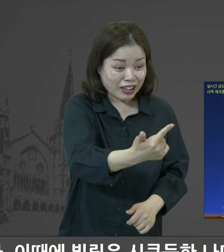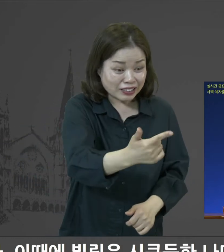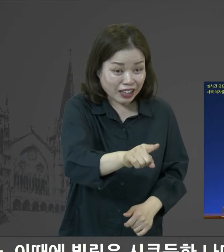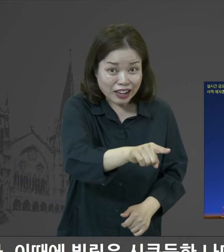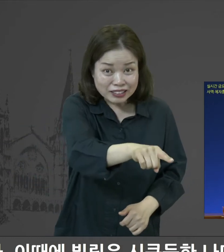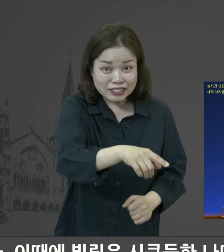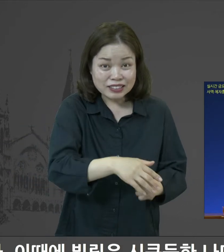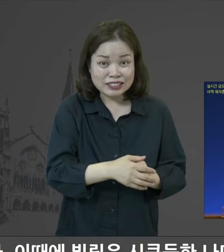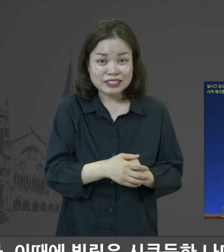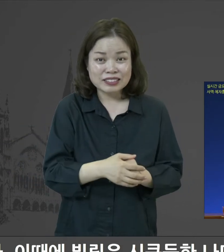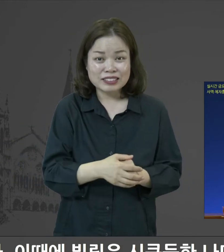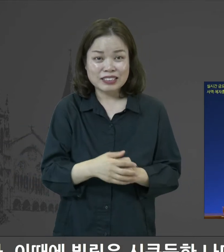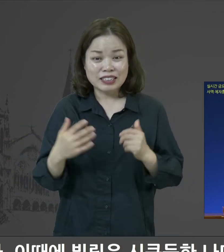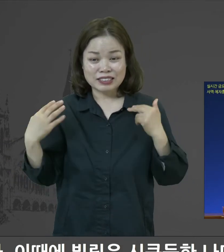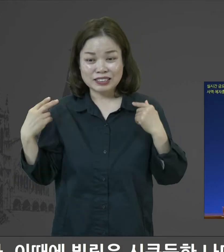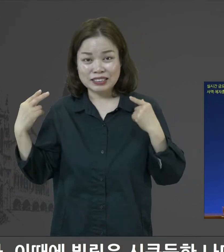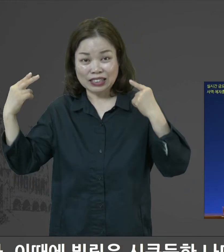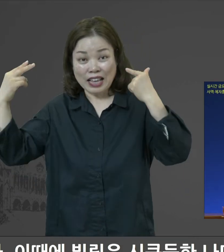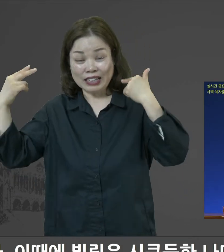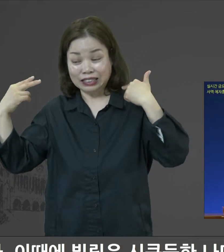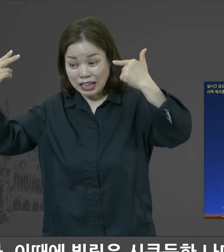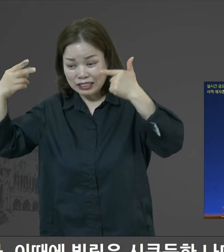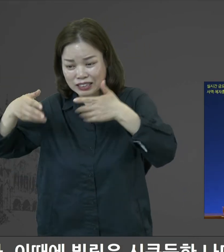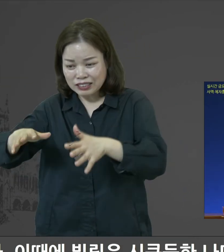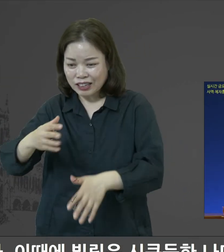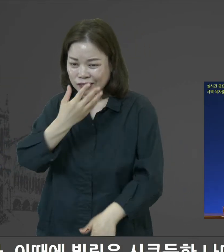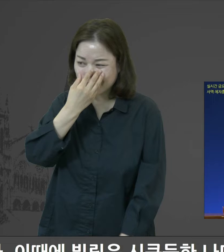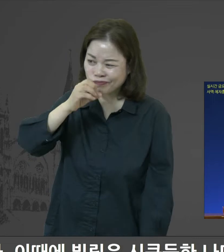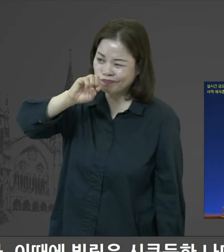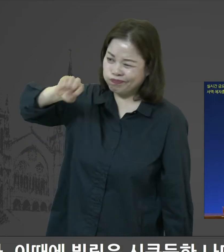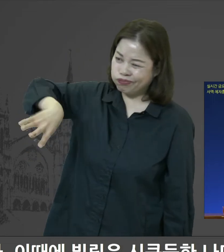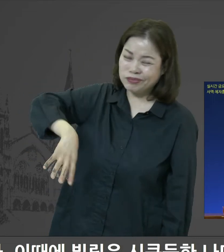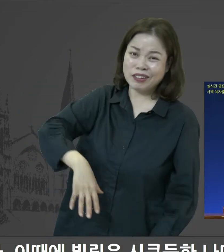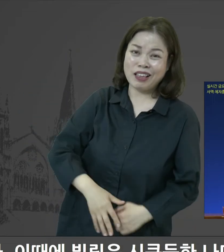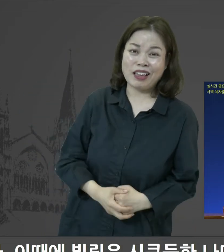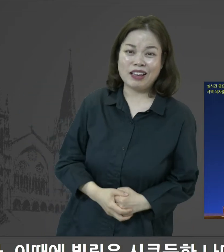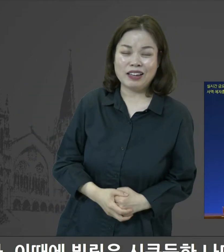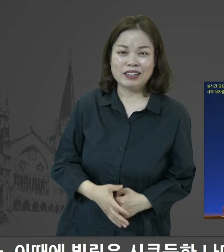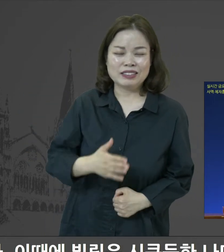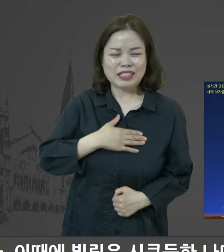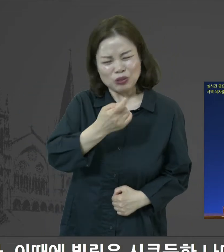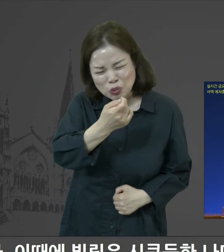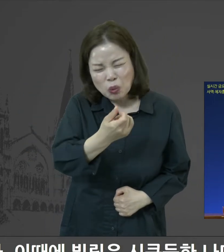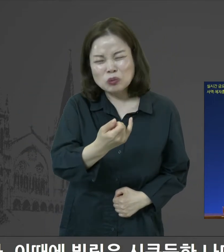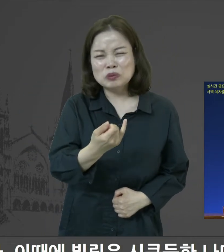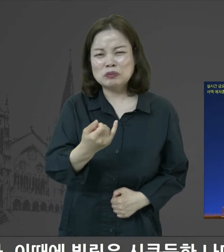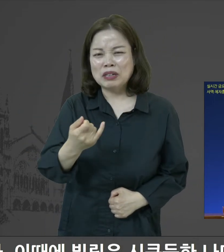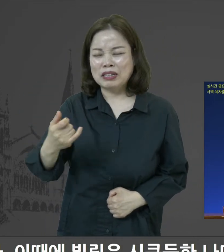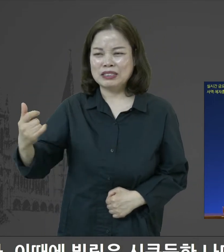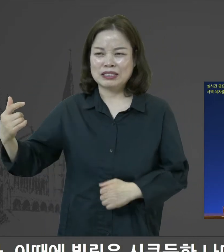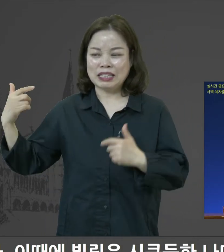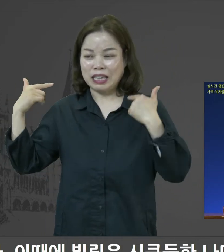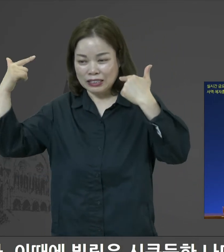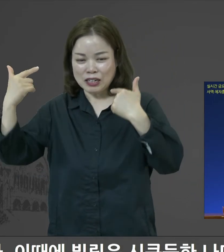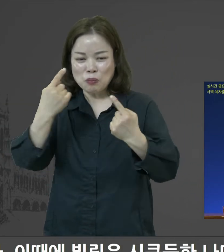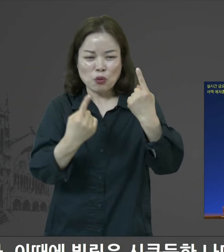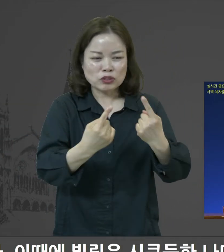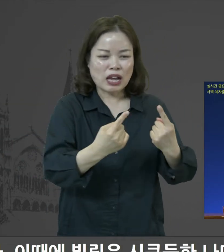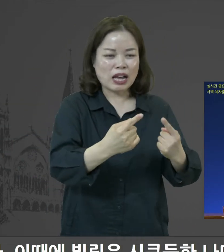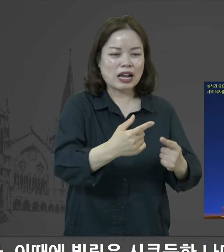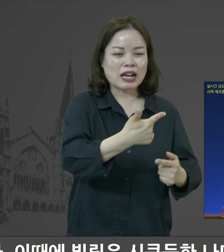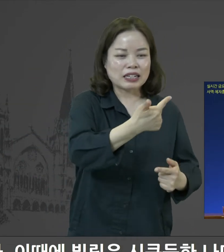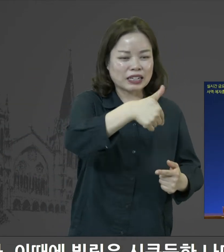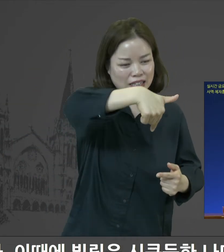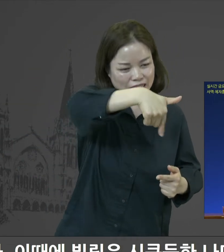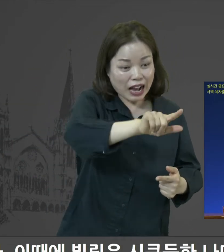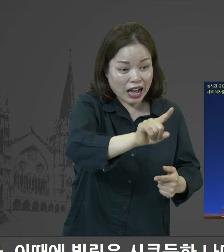이 나사렛에서 나온 예수님을 또 무시하고 있는 거예요. 자기가 조금 더 큰 동네에서 왔다고. 그럼